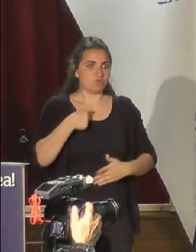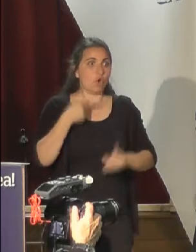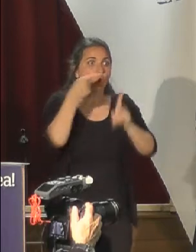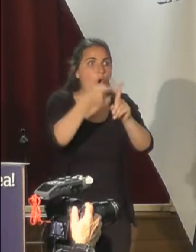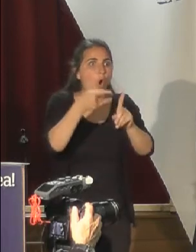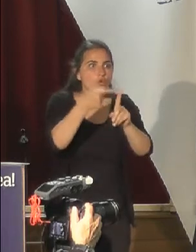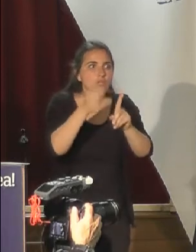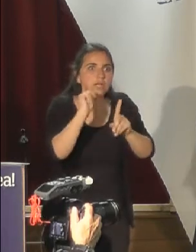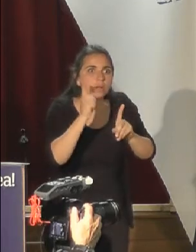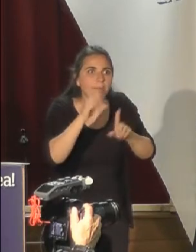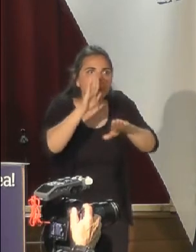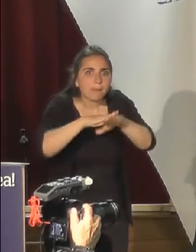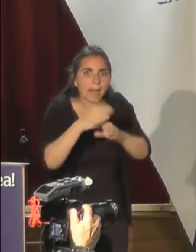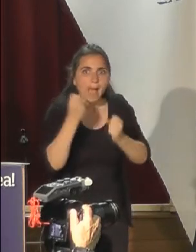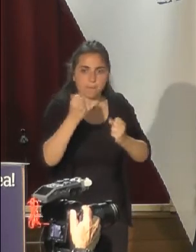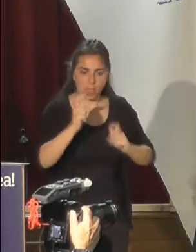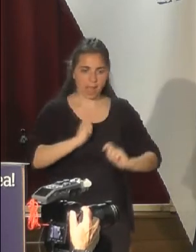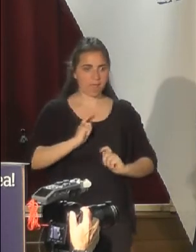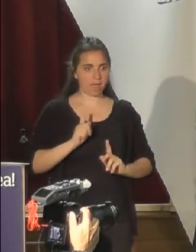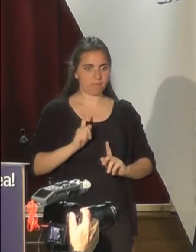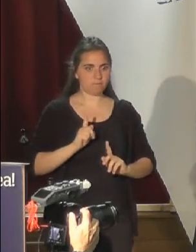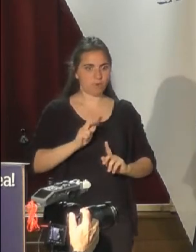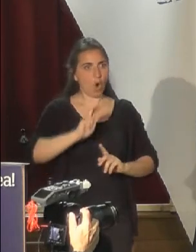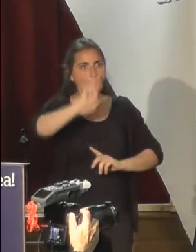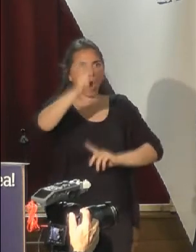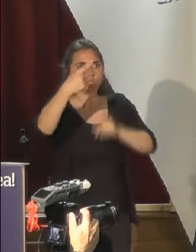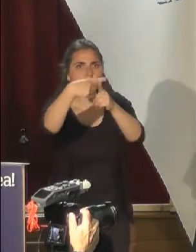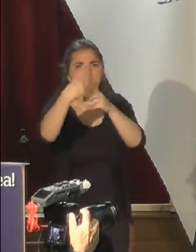dado. E se o incumple,